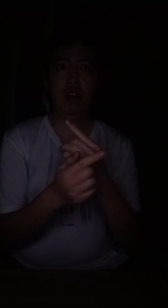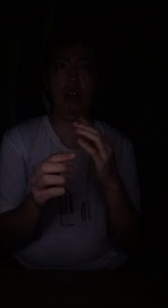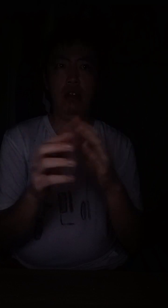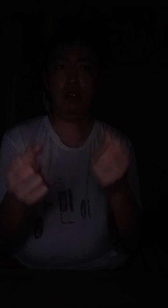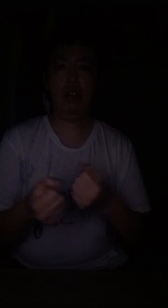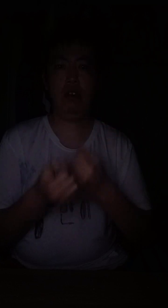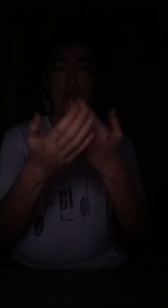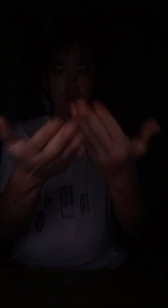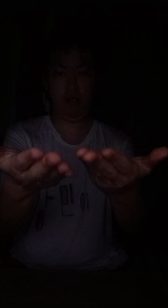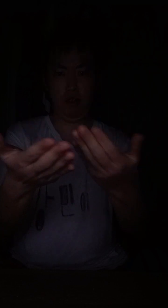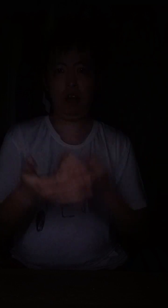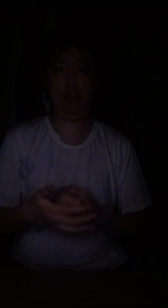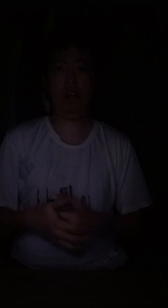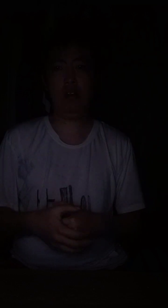정현우 기자입니다.